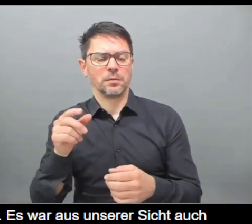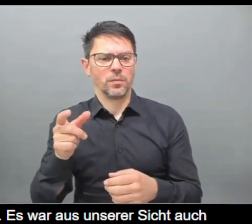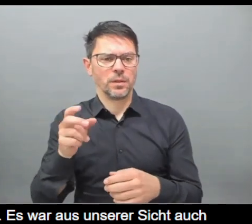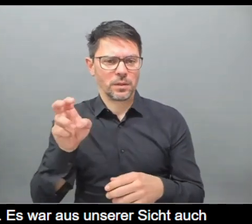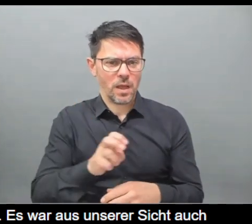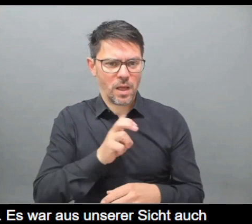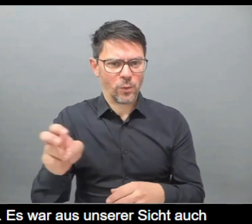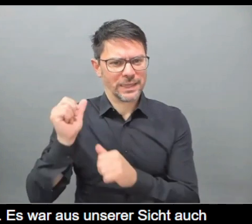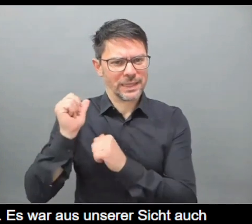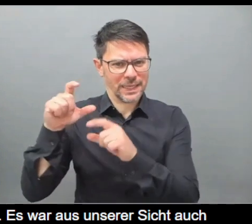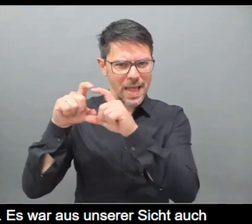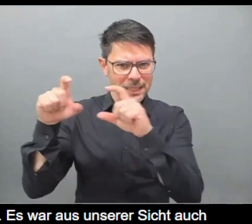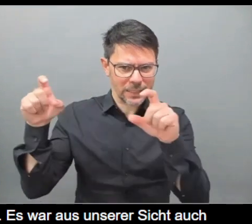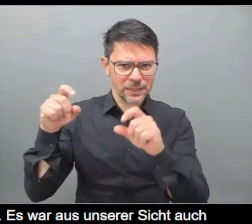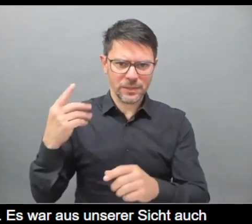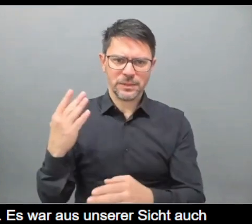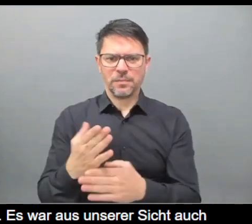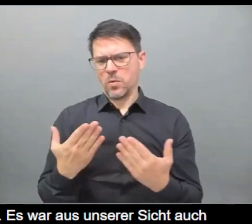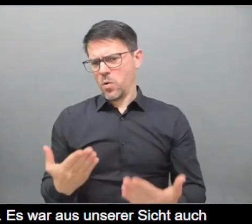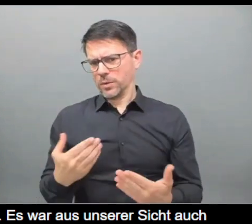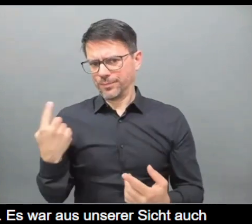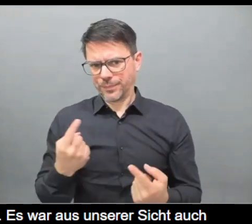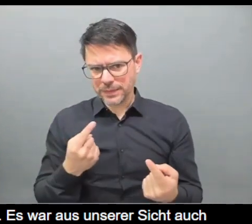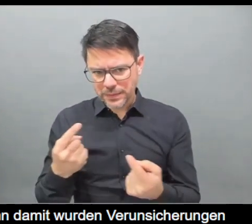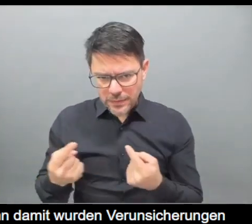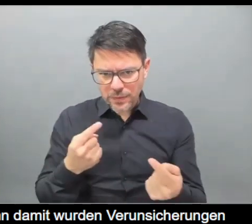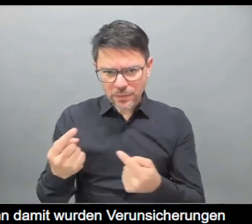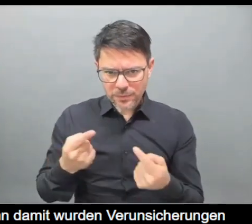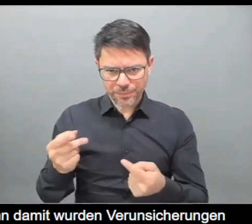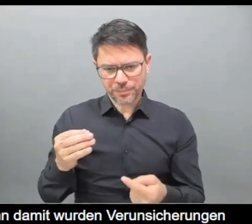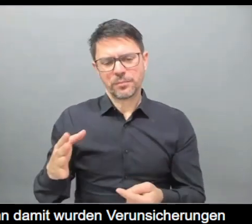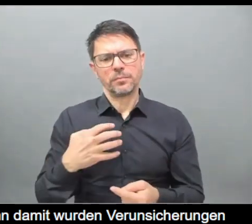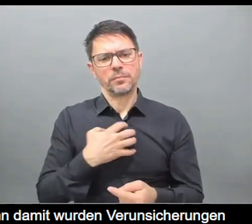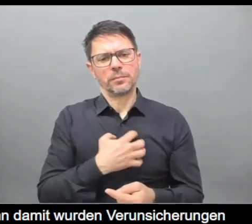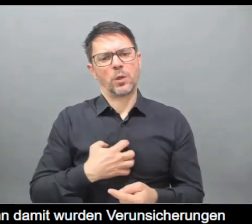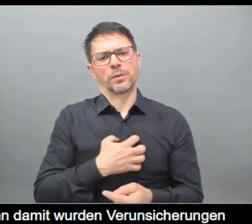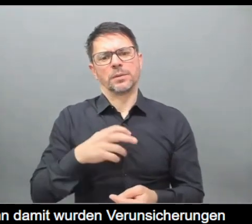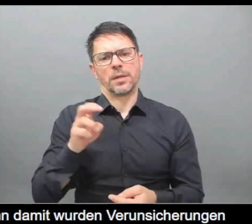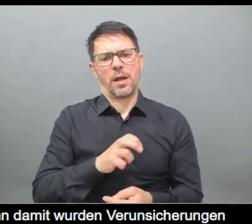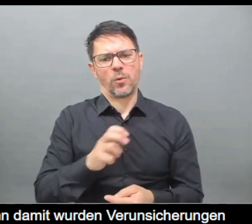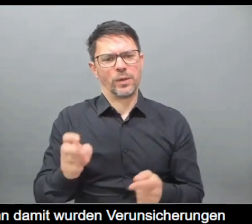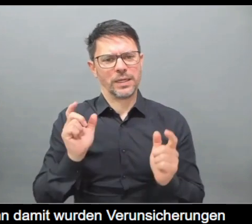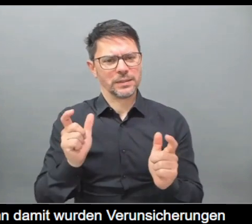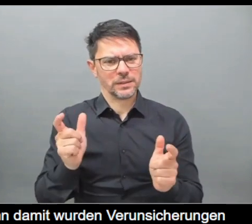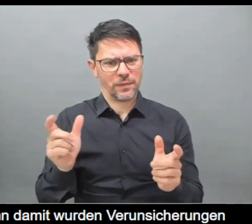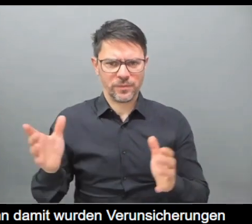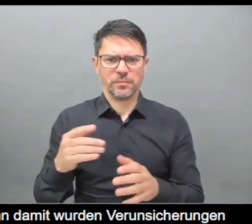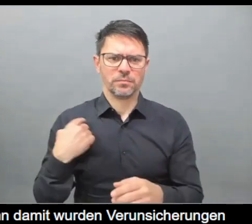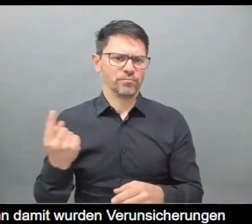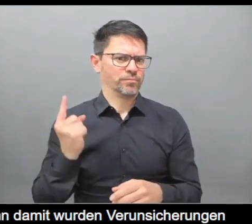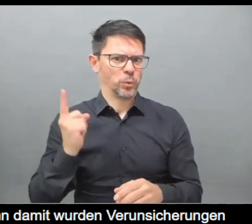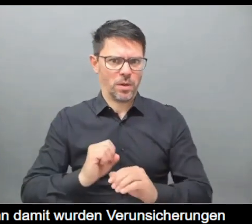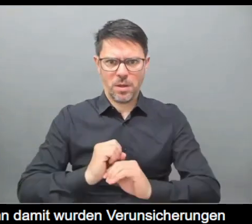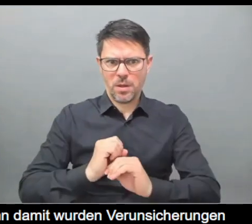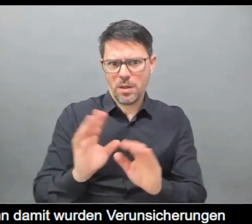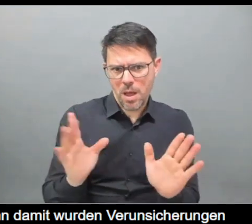Reformen mit Mitteln zwischen, je nachdem, wenn man dort hört, zwischen 70, 80 und 100 Milliarden belegt werden sollte,